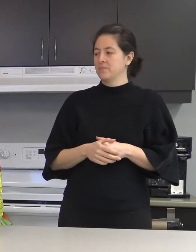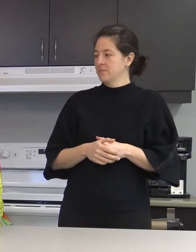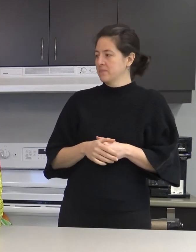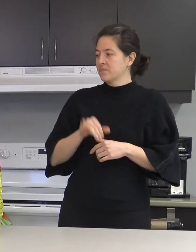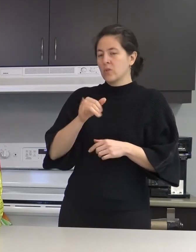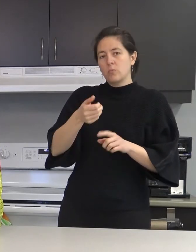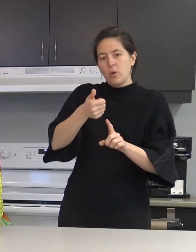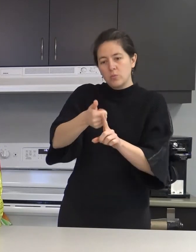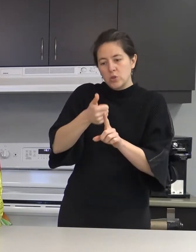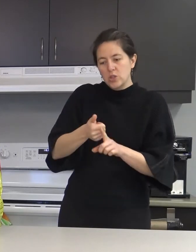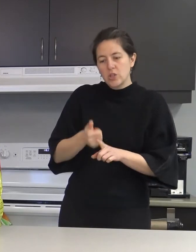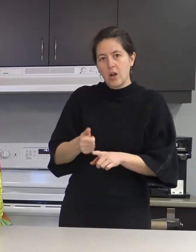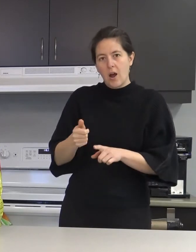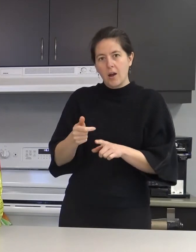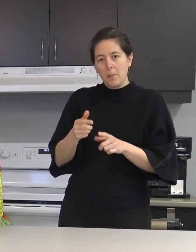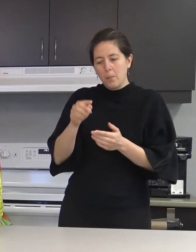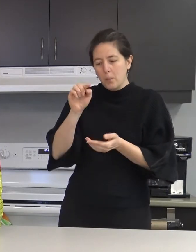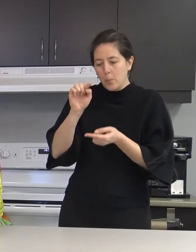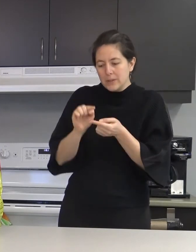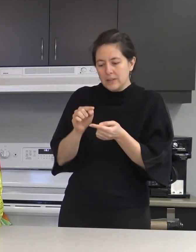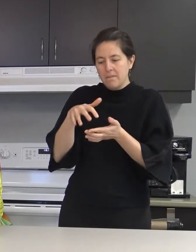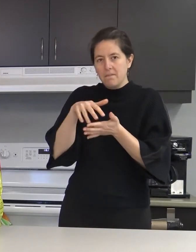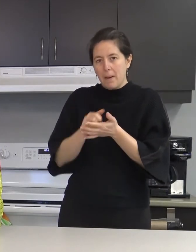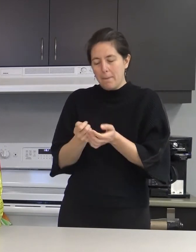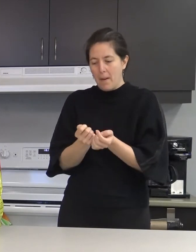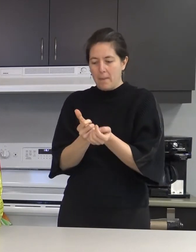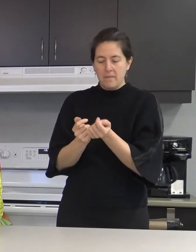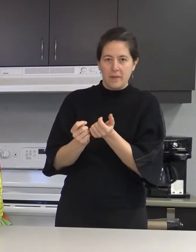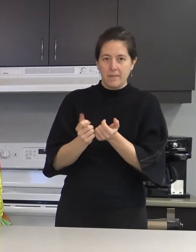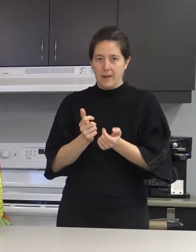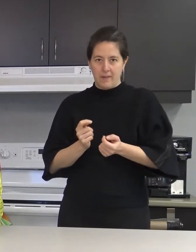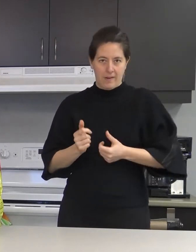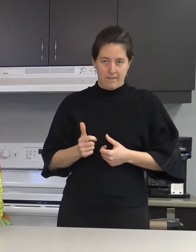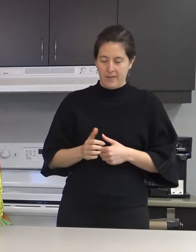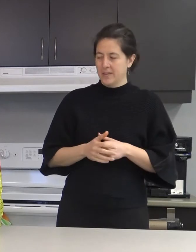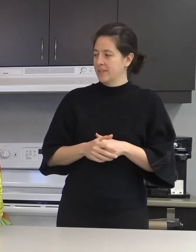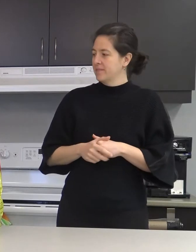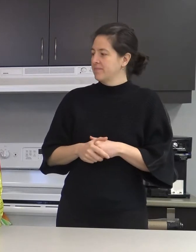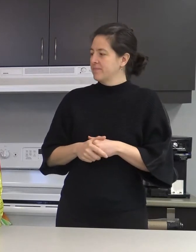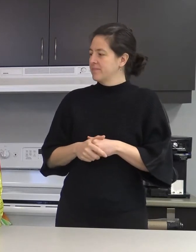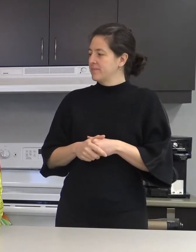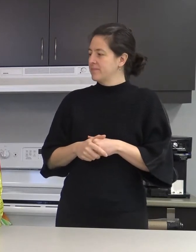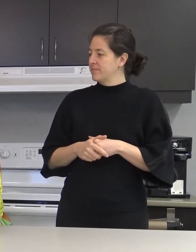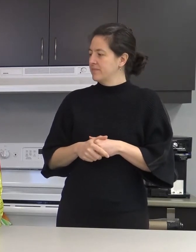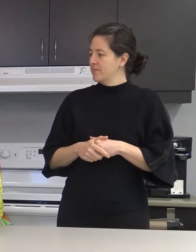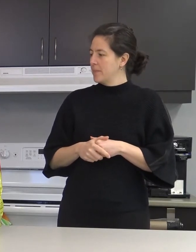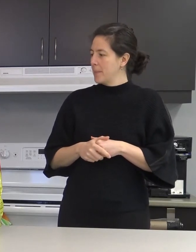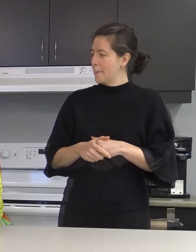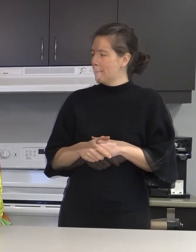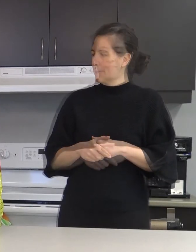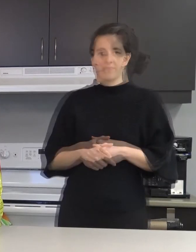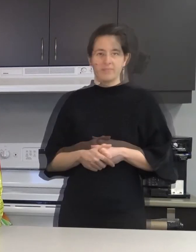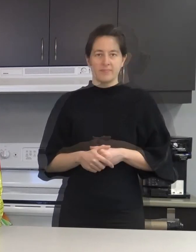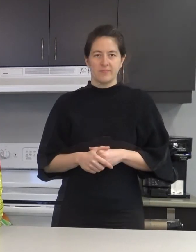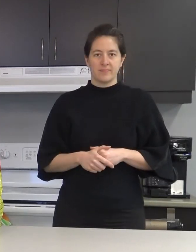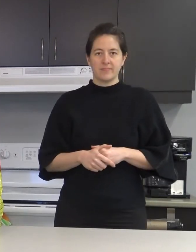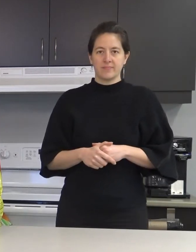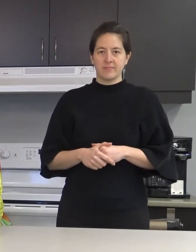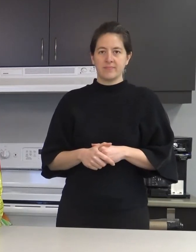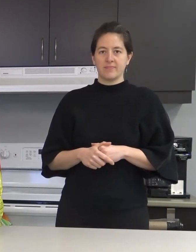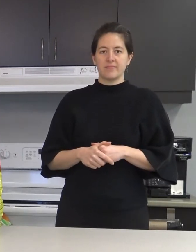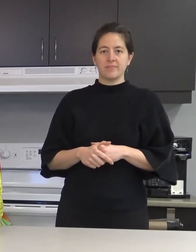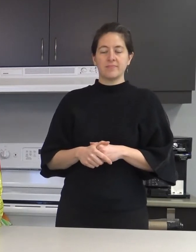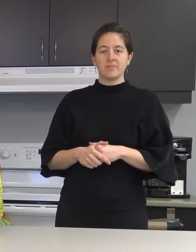enlève les plus petits, les plus faibles, en coupant à la base.